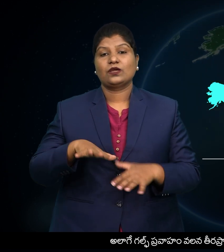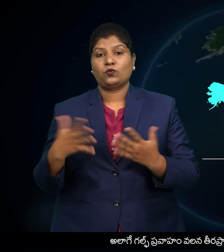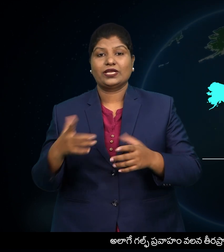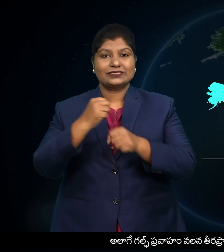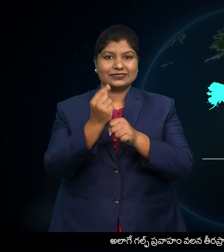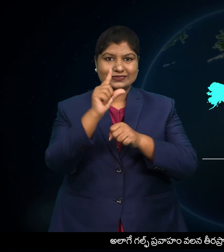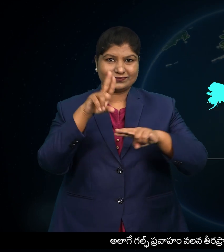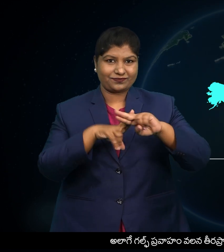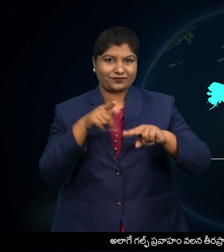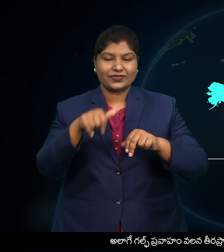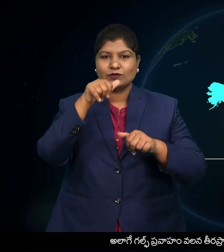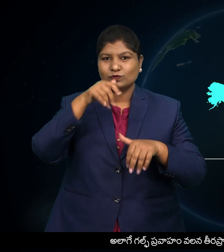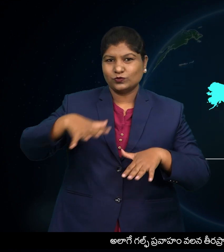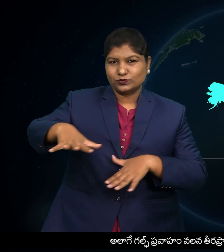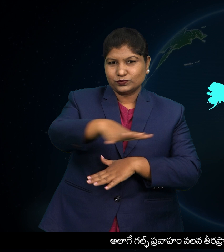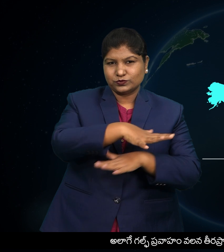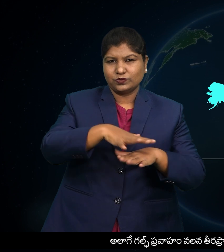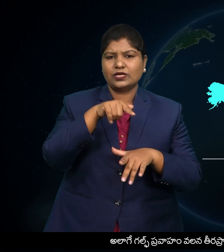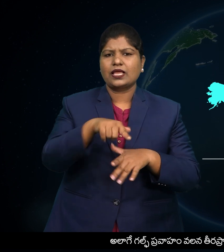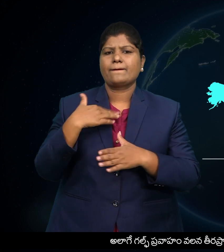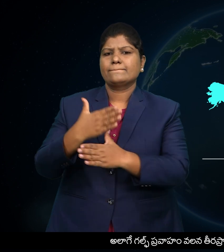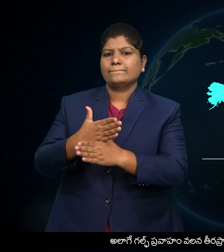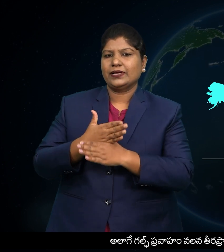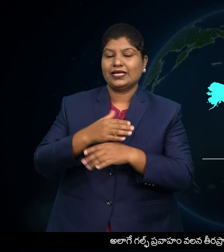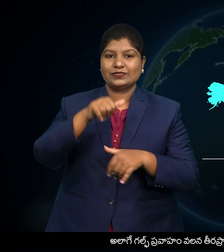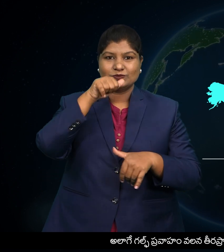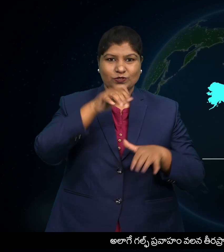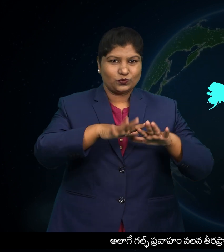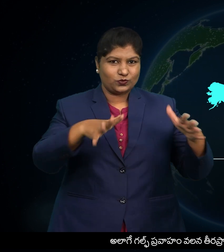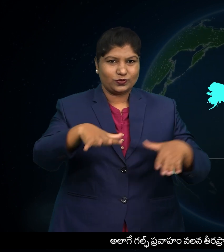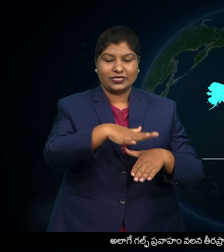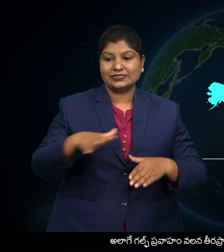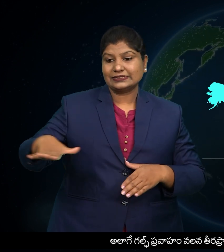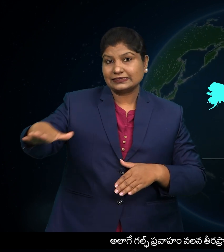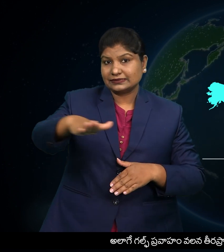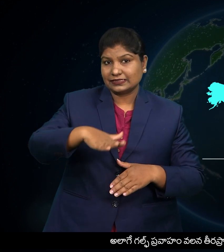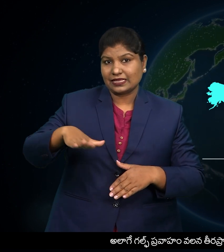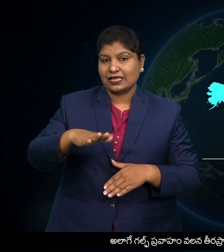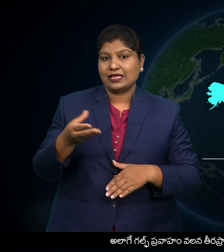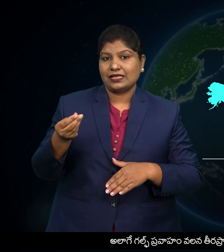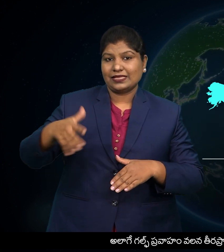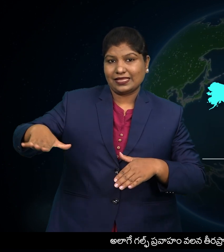అలాగే గల్ఫ్ ప్రవాహం వలన తీర ప్రాంతాలలోని నీరు గడ్డకట్టకుండా చేయడం ద్వారా